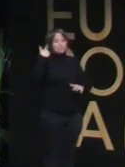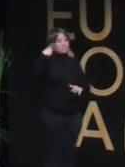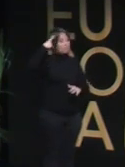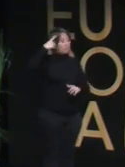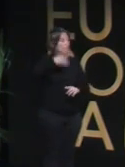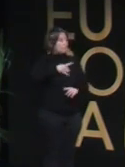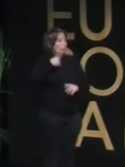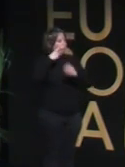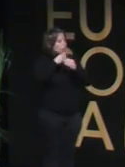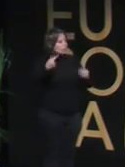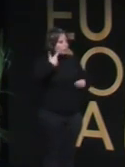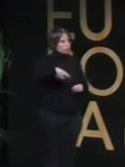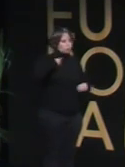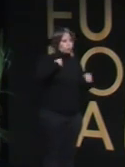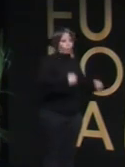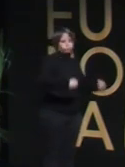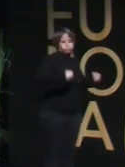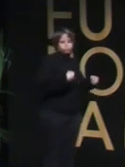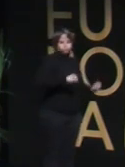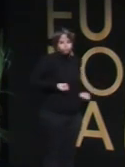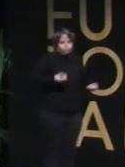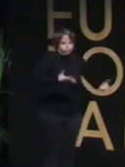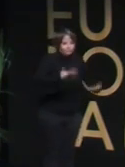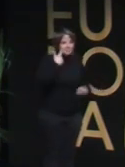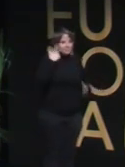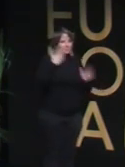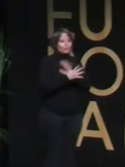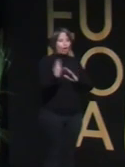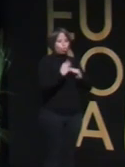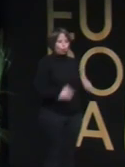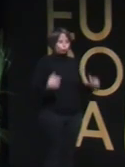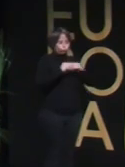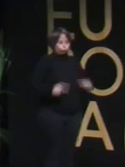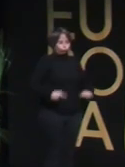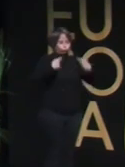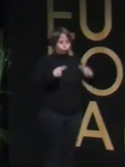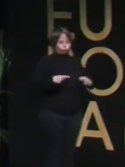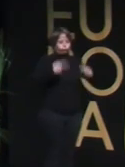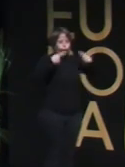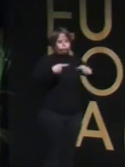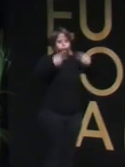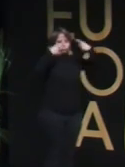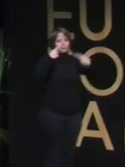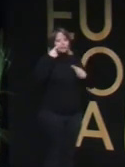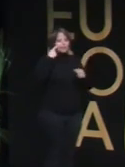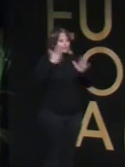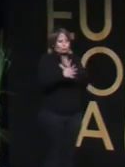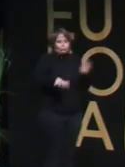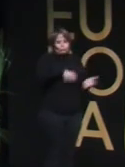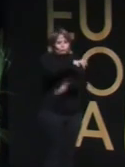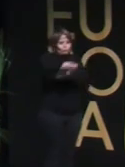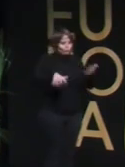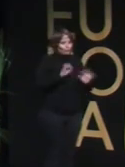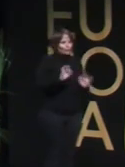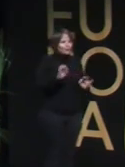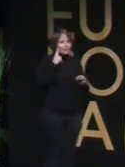desaparece y aparece nuestro Stallone. ¿Me explico? Entonces nos encontramos con dos Rambos en casa, o con tres o con cuatro. ¿De acuerdo? Entonces es un puto Cristo. ¿De acuerdo?